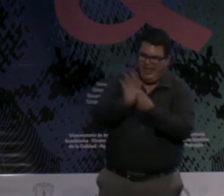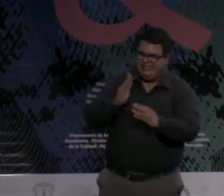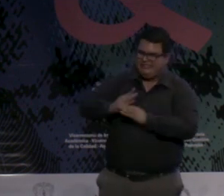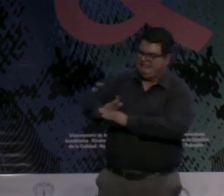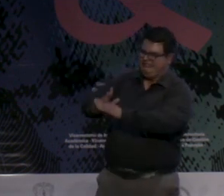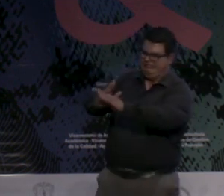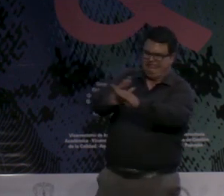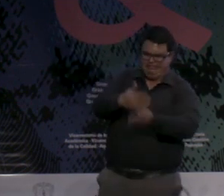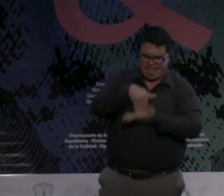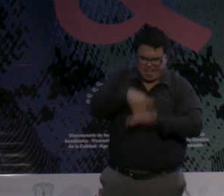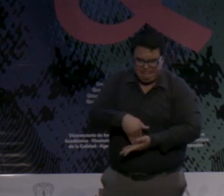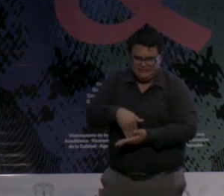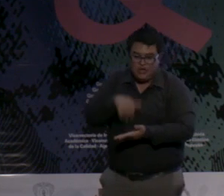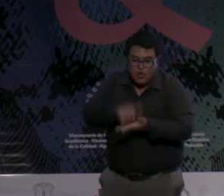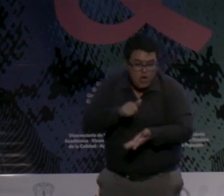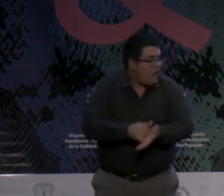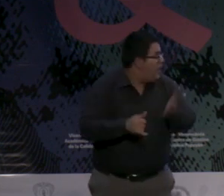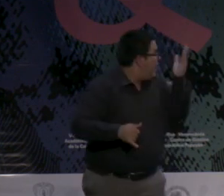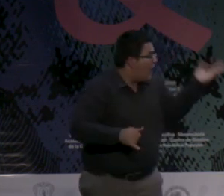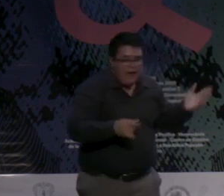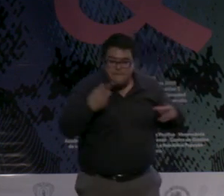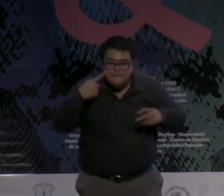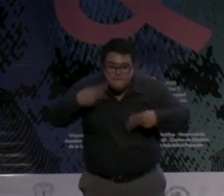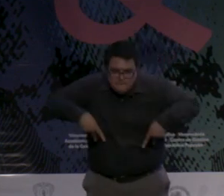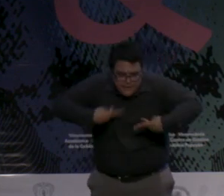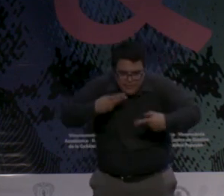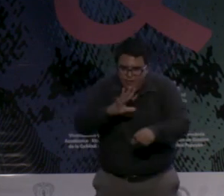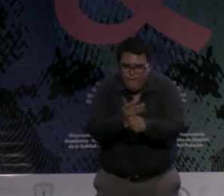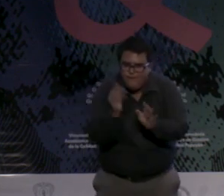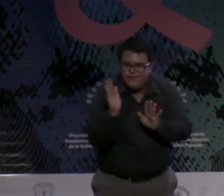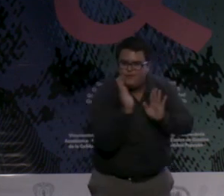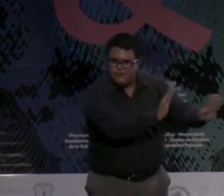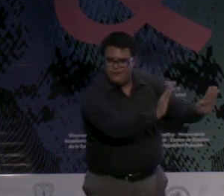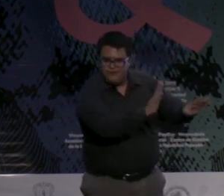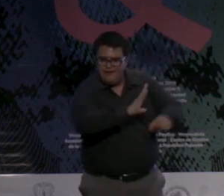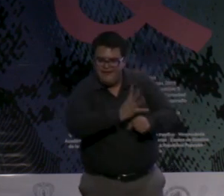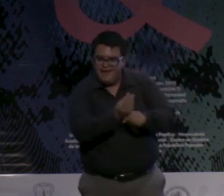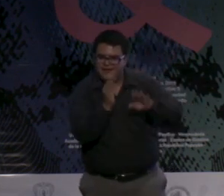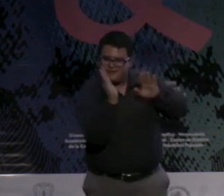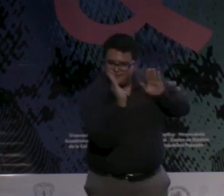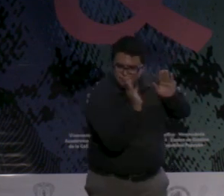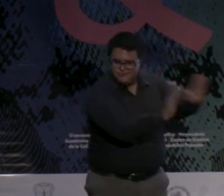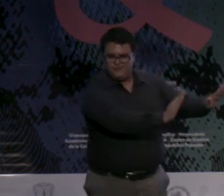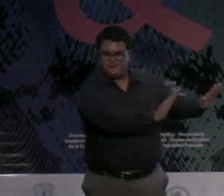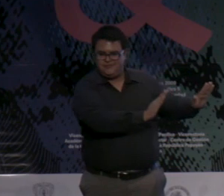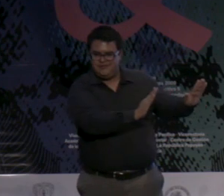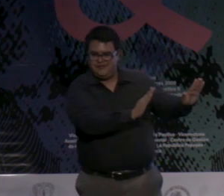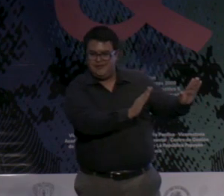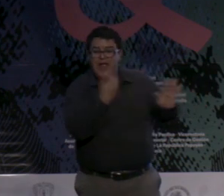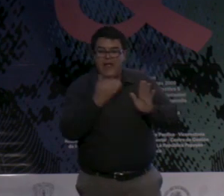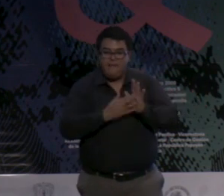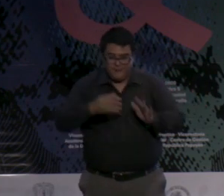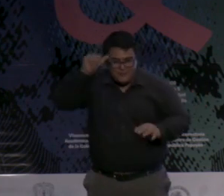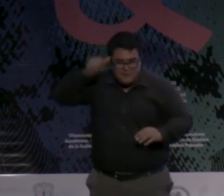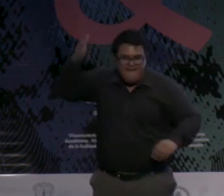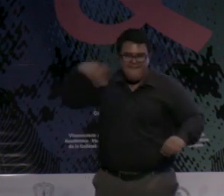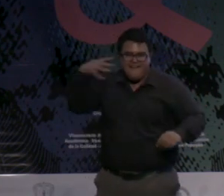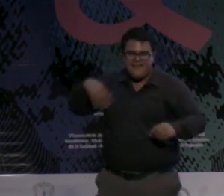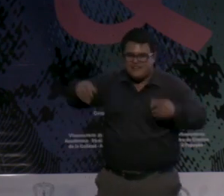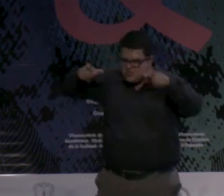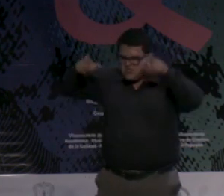a fuerzas contingentes de la naturaleza, el viento, el agua, pero también las otras, la policía, el Estado, la pobreza, las